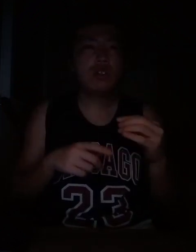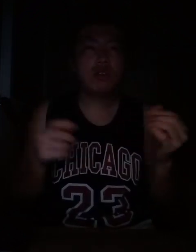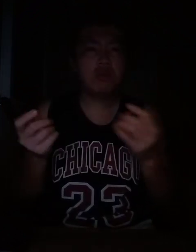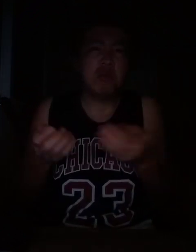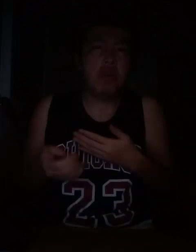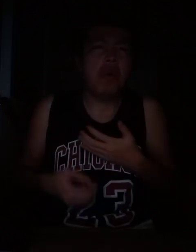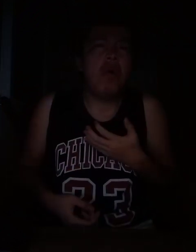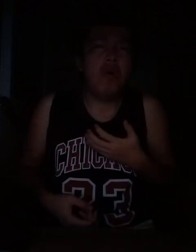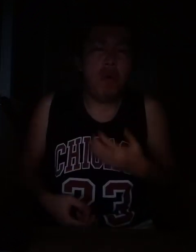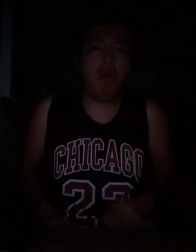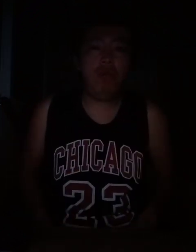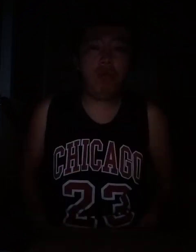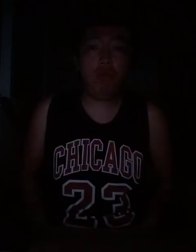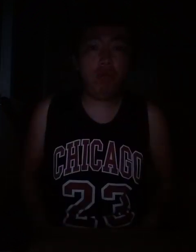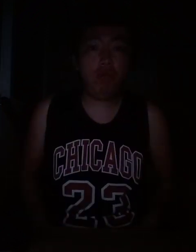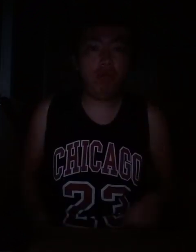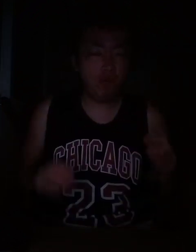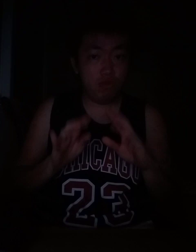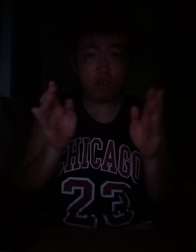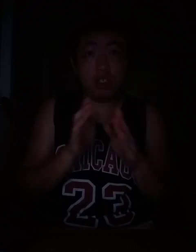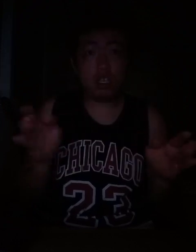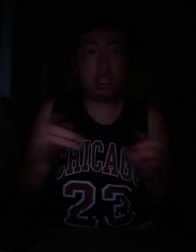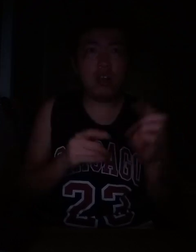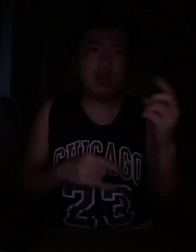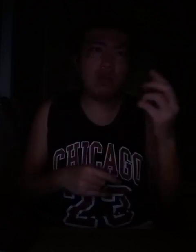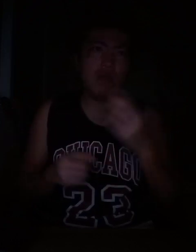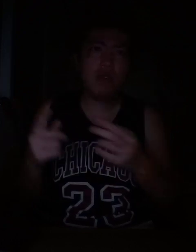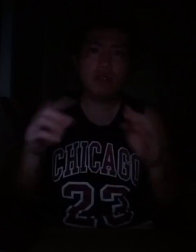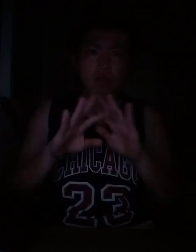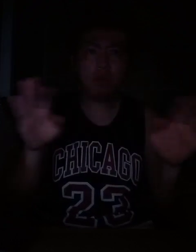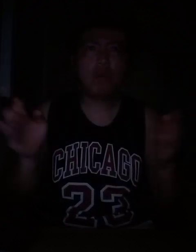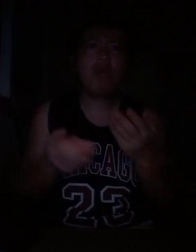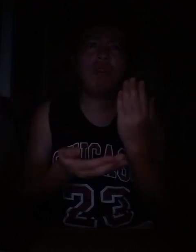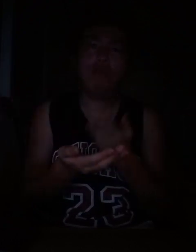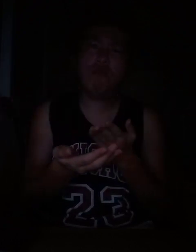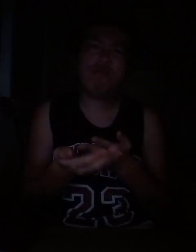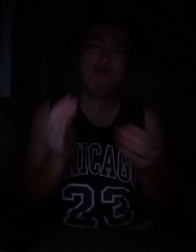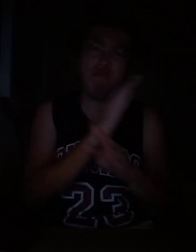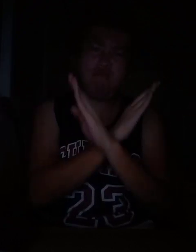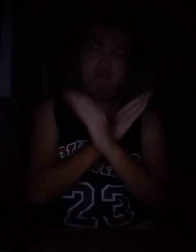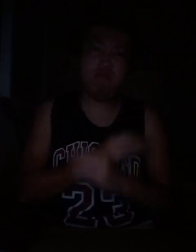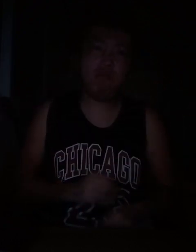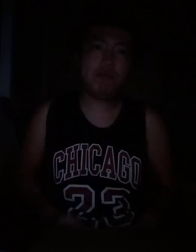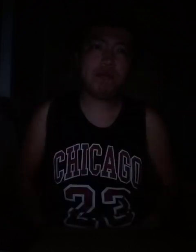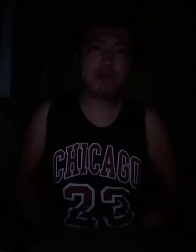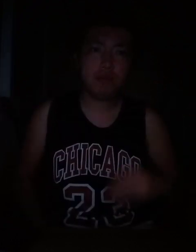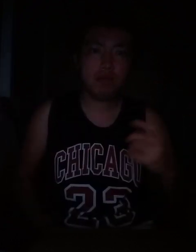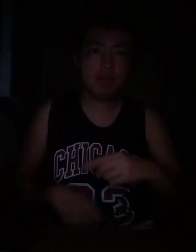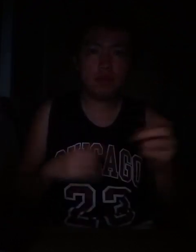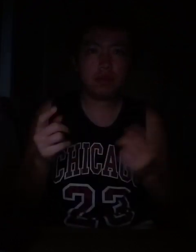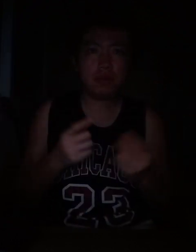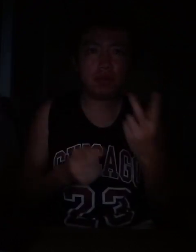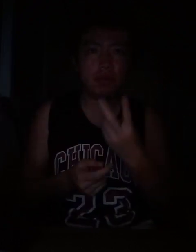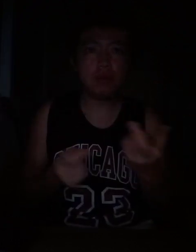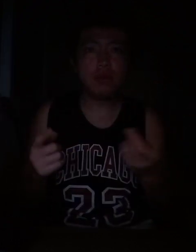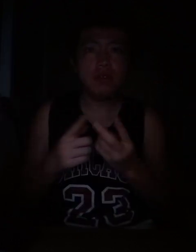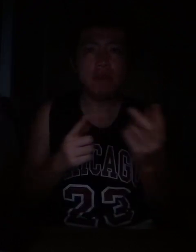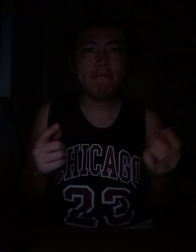벌렁벌렁한데. 복구 작업을 하느라 공장 문은 열지도 못하고 있습니다. 수해가 난 지 20여일이 지났지만